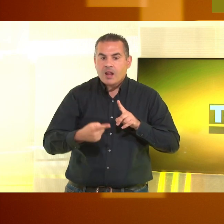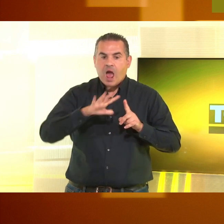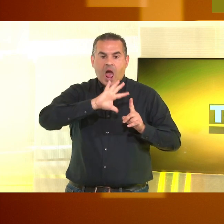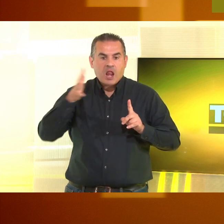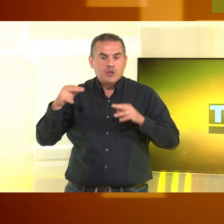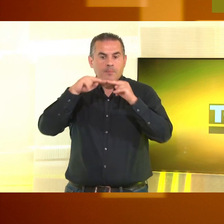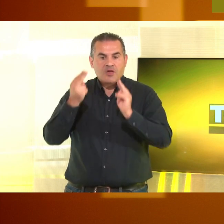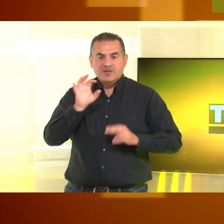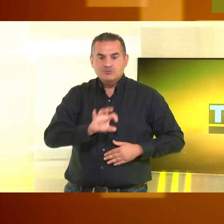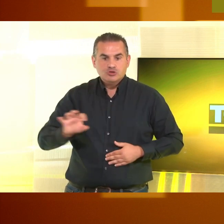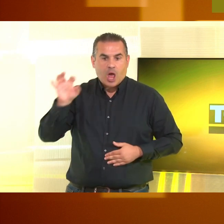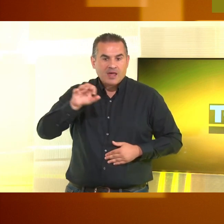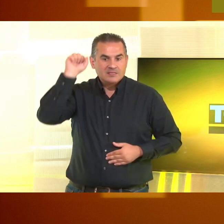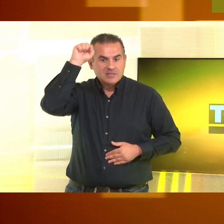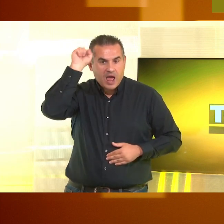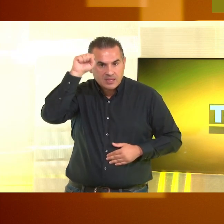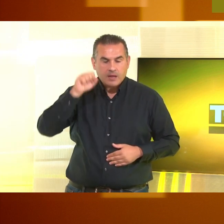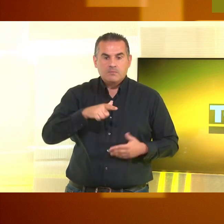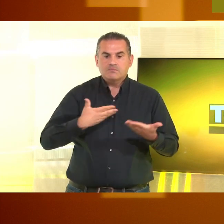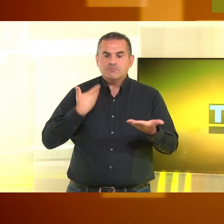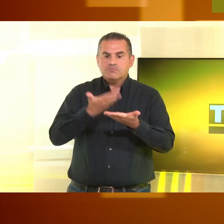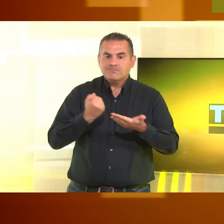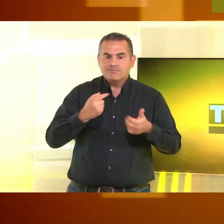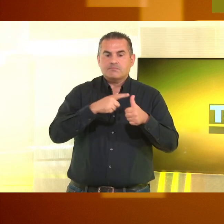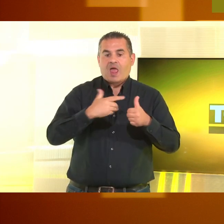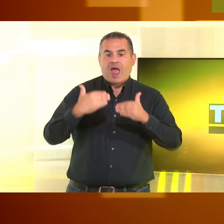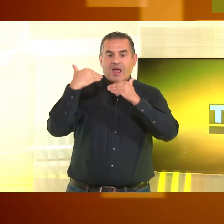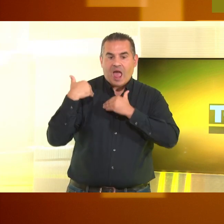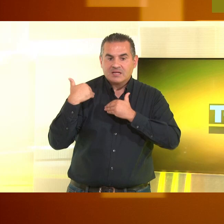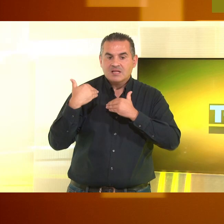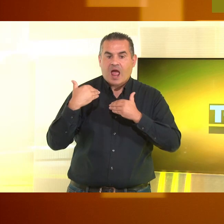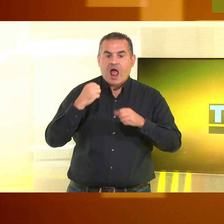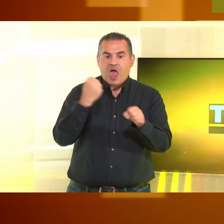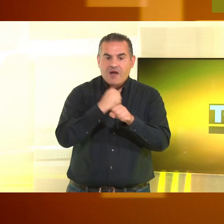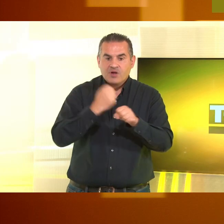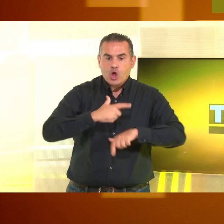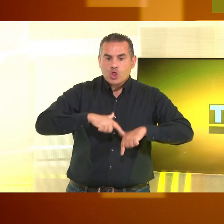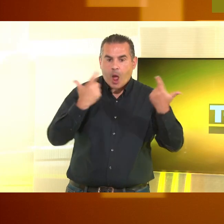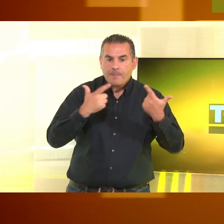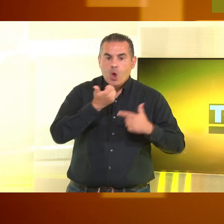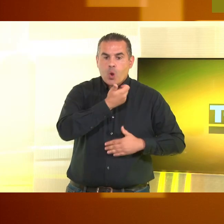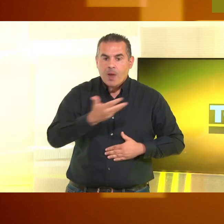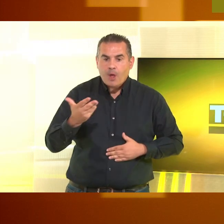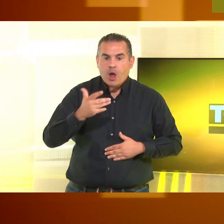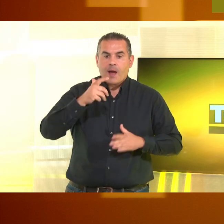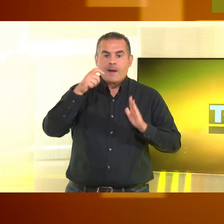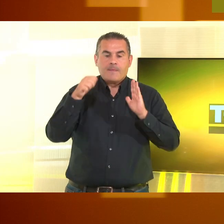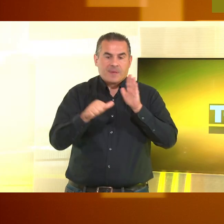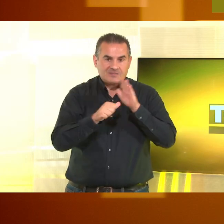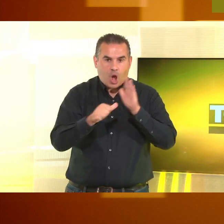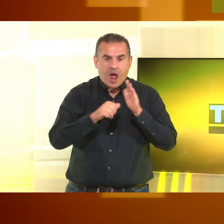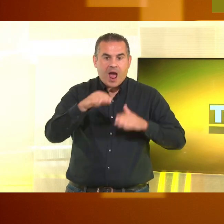Il responsabile regionale di Nursing Up, Diego Murracino, mette in discussione una riforma sanitaria che ritiene non essere